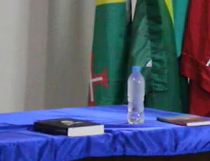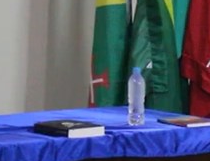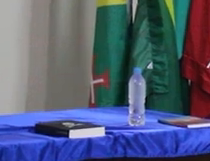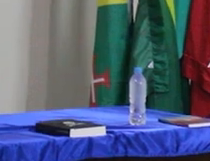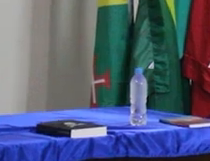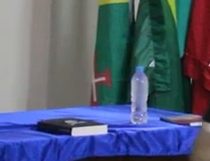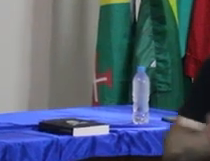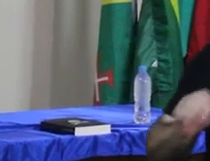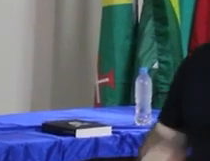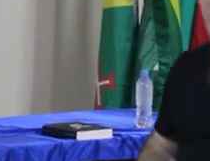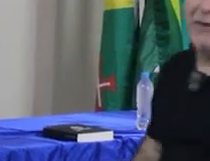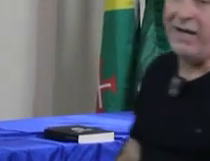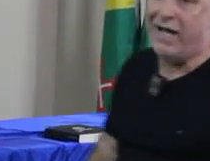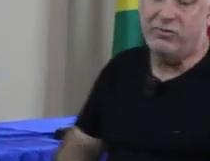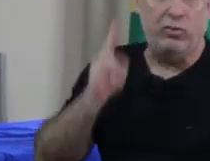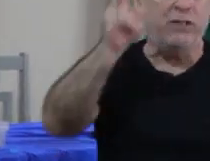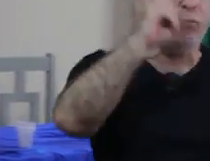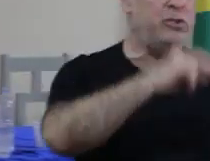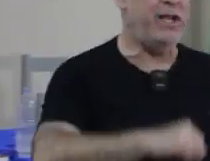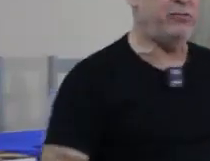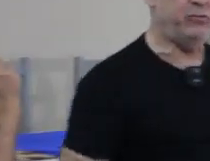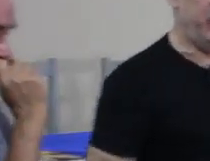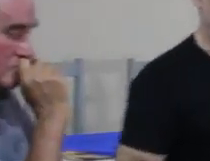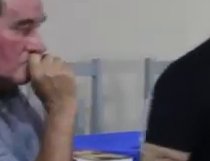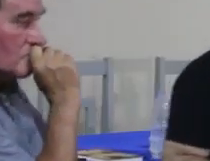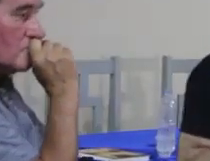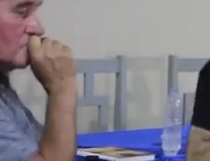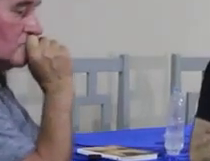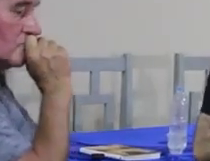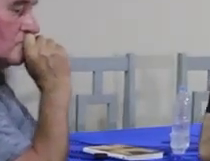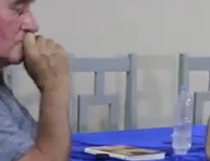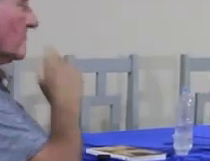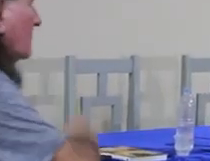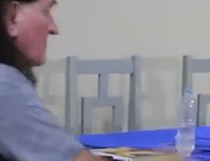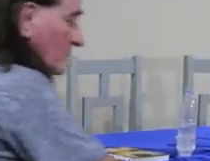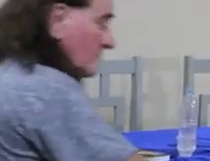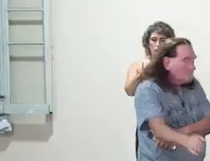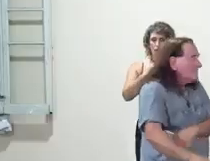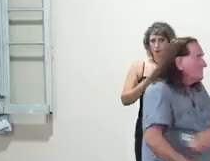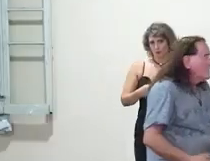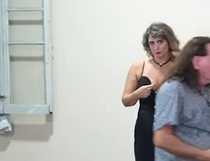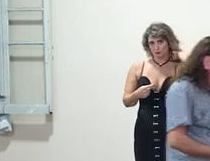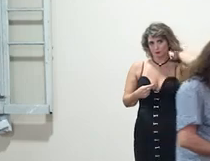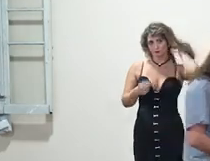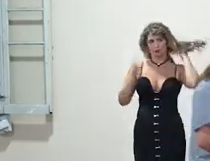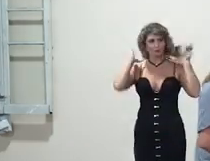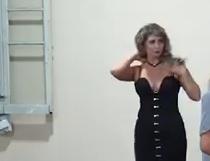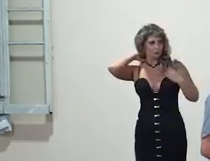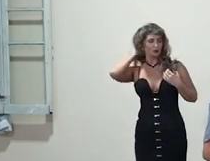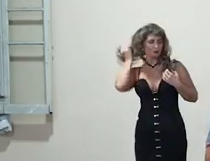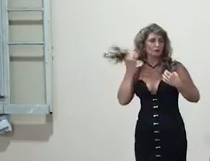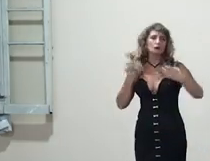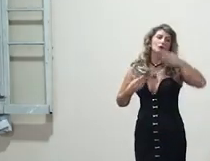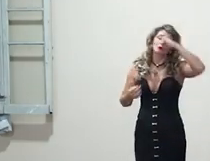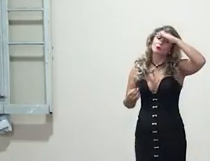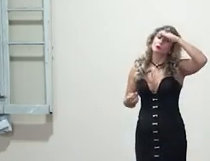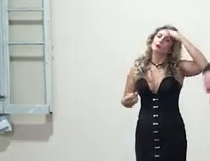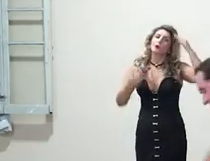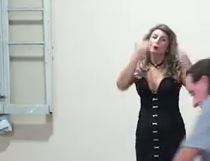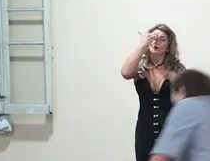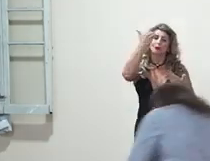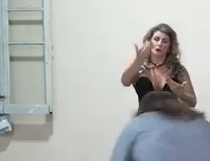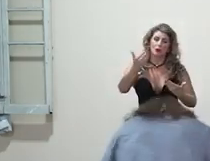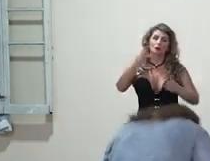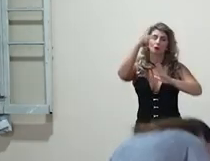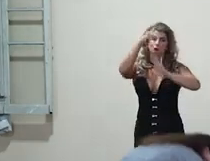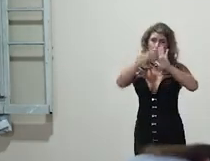exemplos curtos, um de sucesso e um de fracasso, dois projetos meus. Projeto de sucesso, obrigado, querido. Projeto